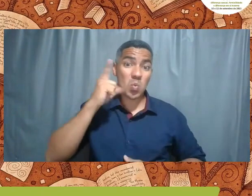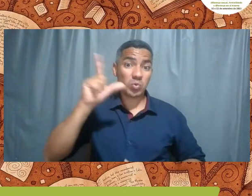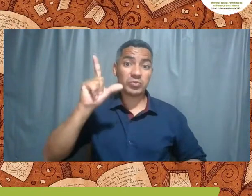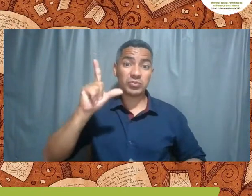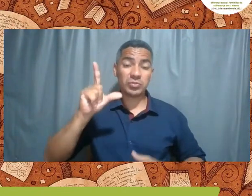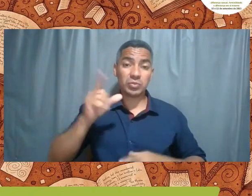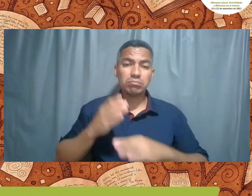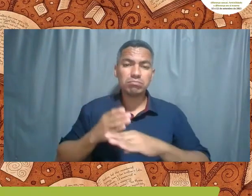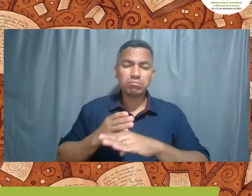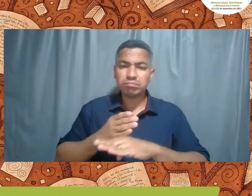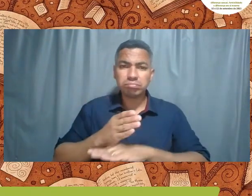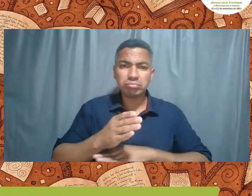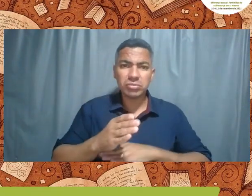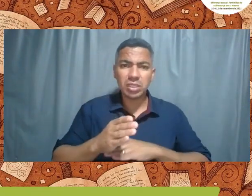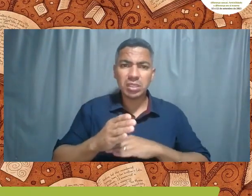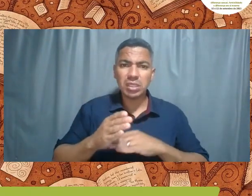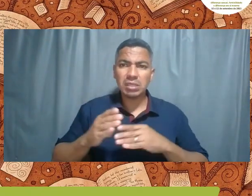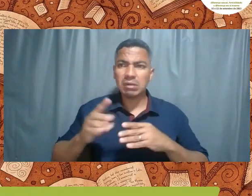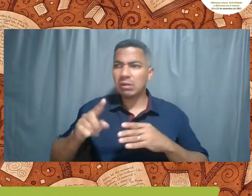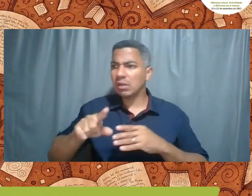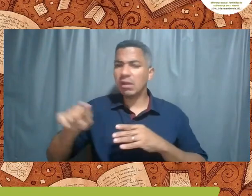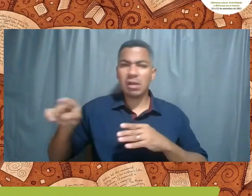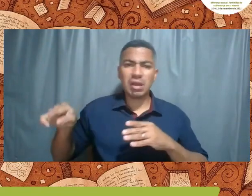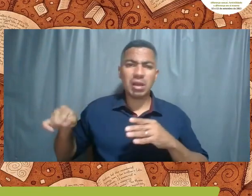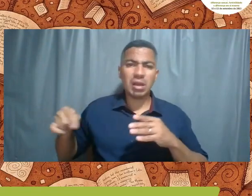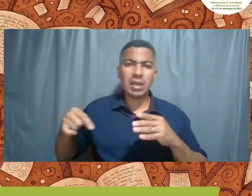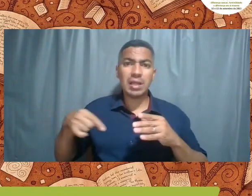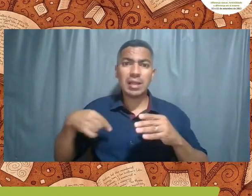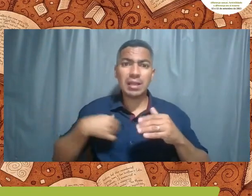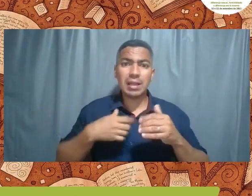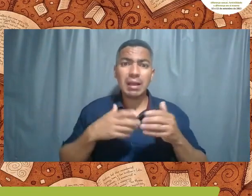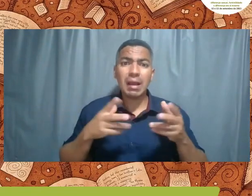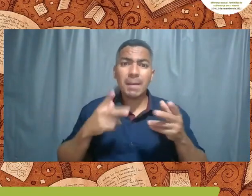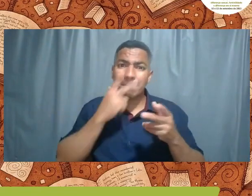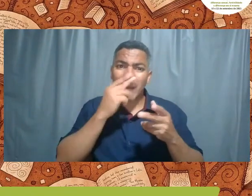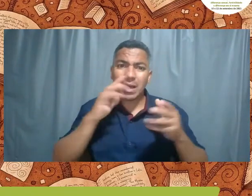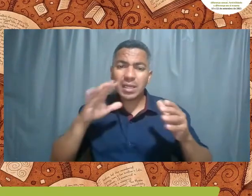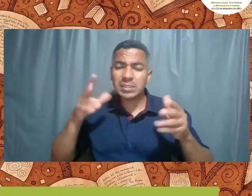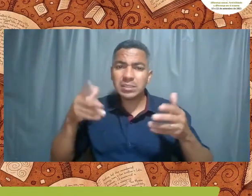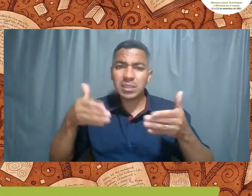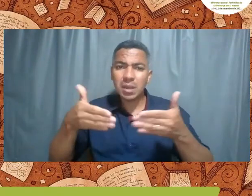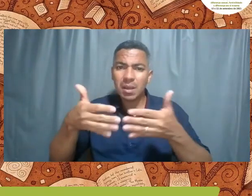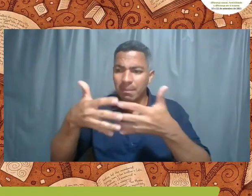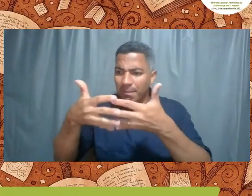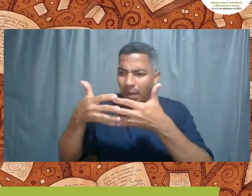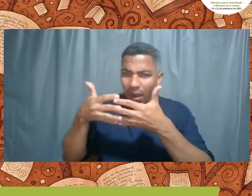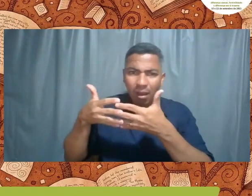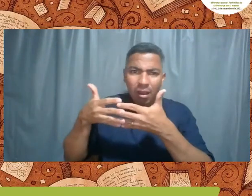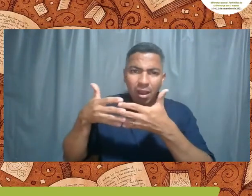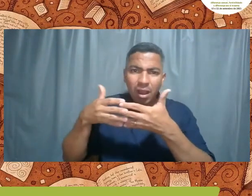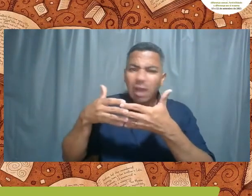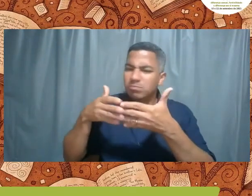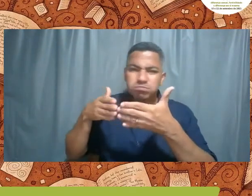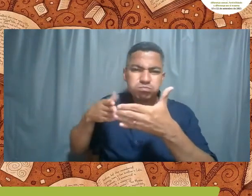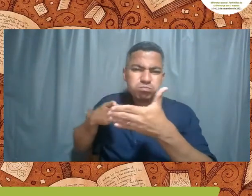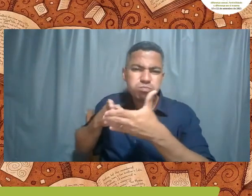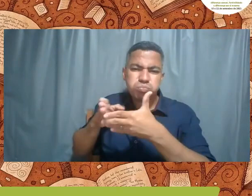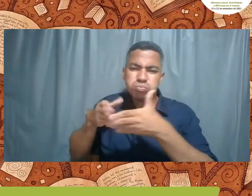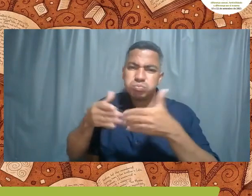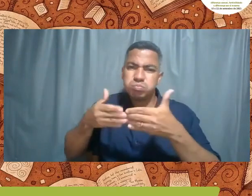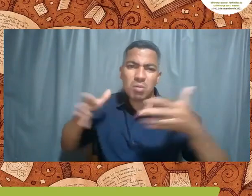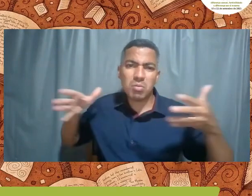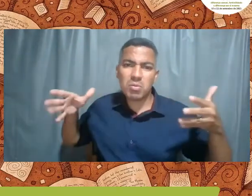os contornos da sua condição feminina, elas se expandiram, né, nos seus corpos e nos